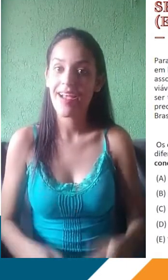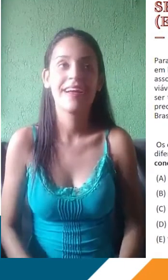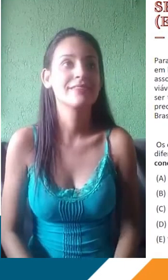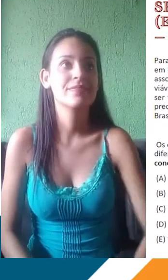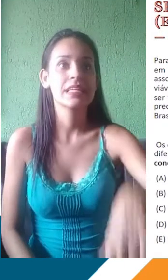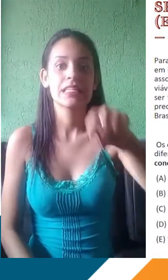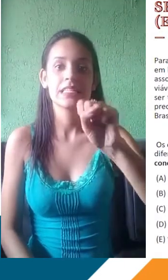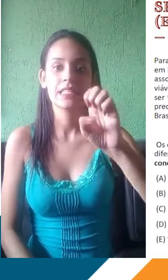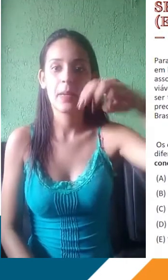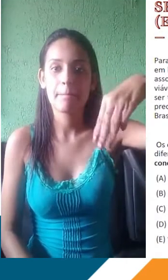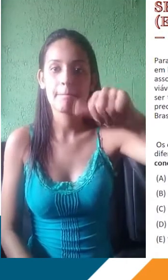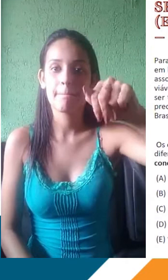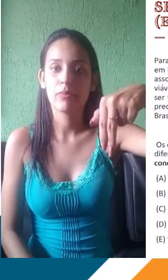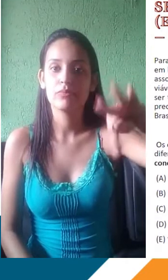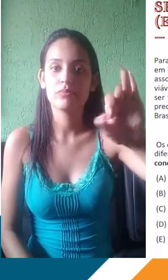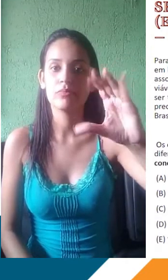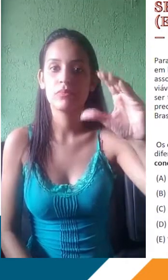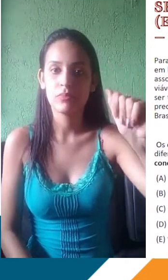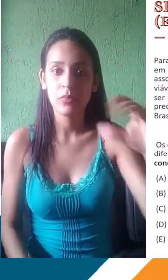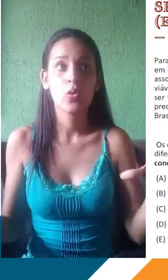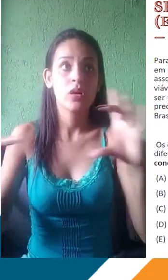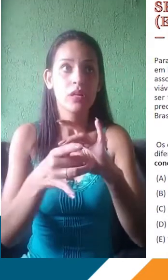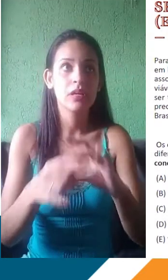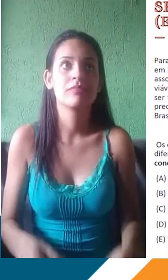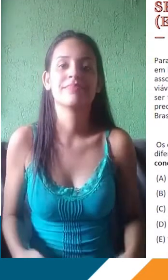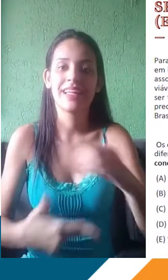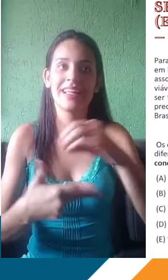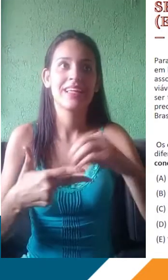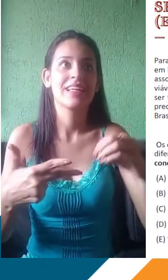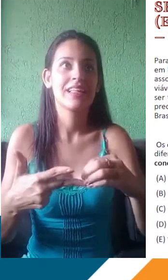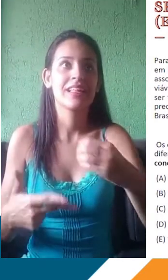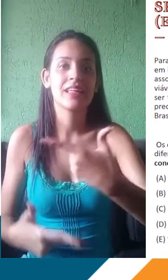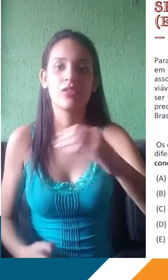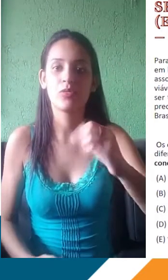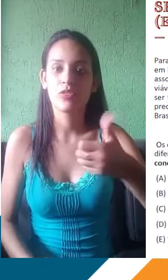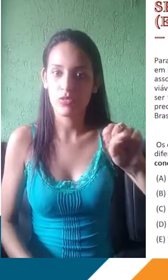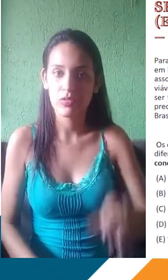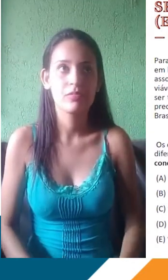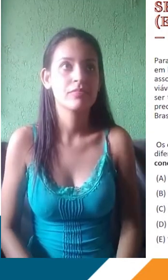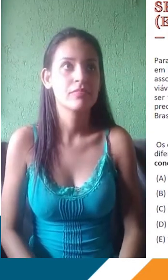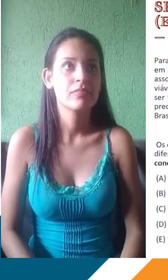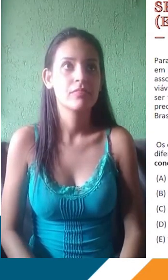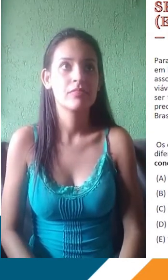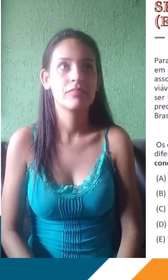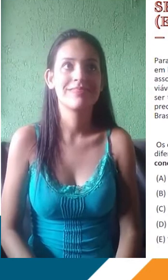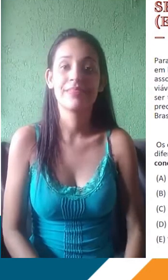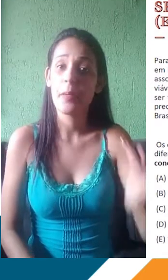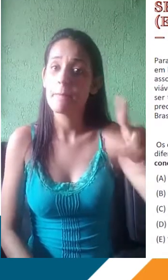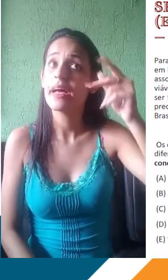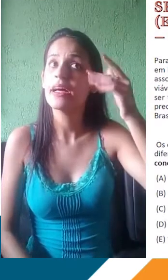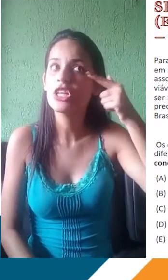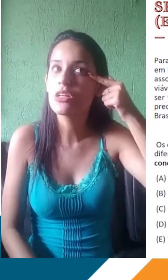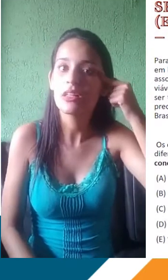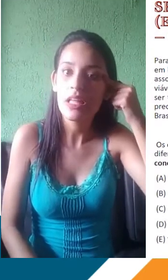semântica dos conectivos, do Enem de 2018, questão 28. Vamos ao texto. Para os chineses da dinastia Ming,